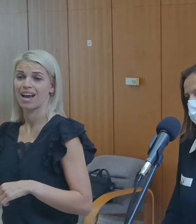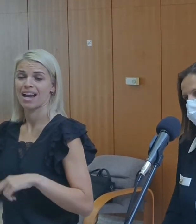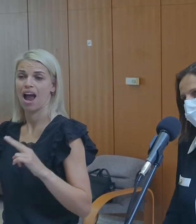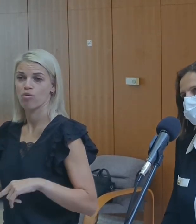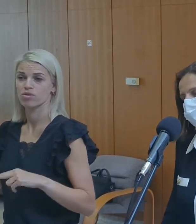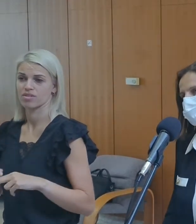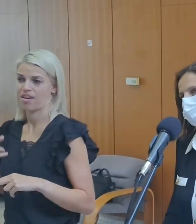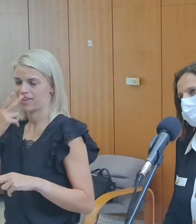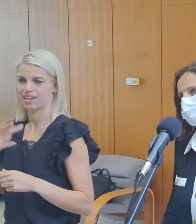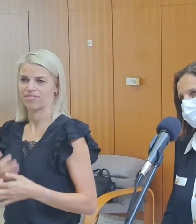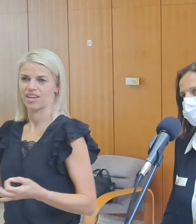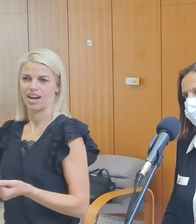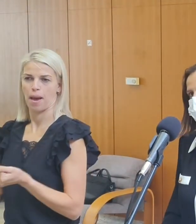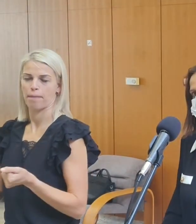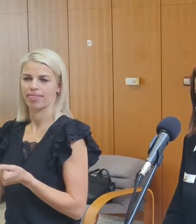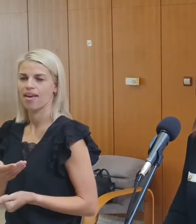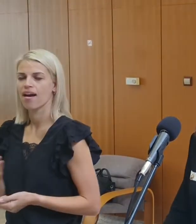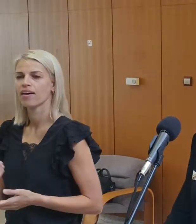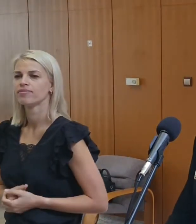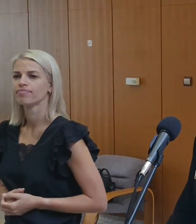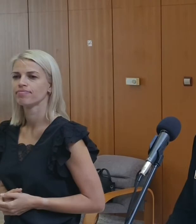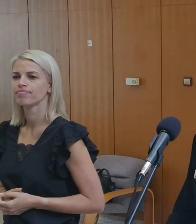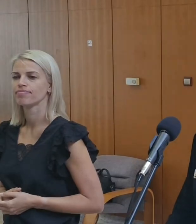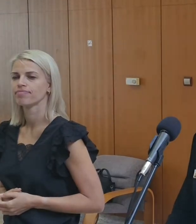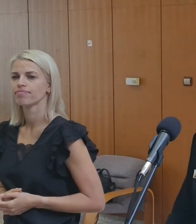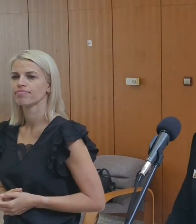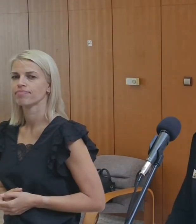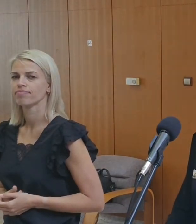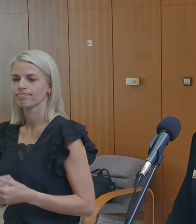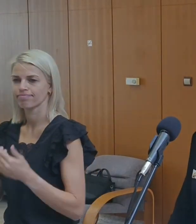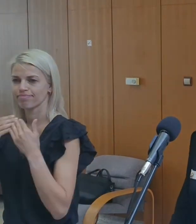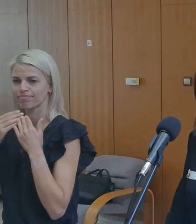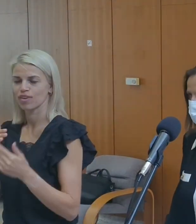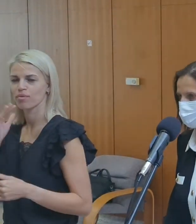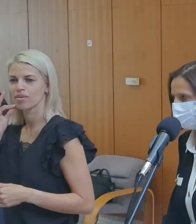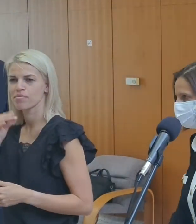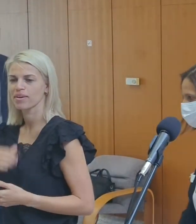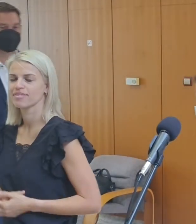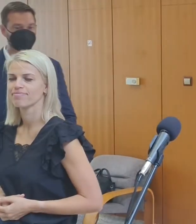medializované. Ďakujem.